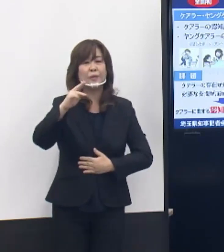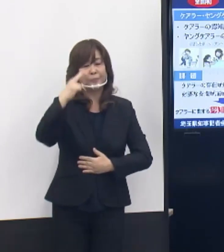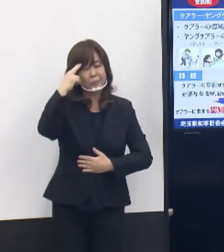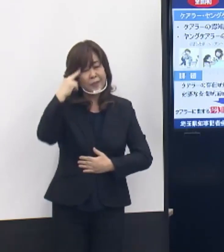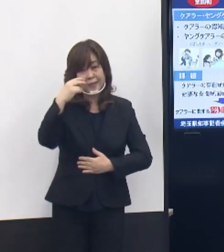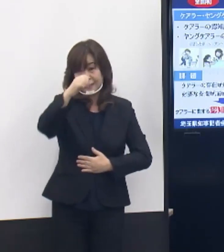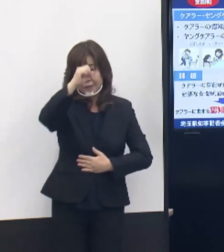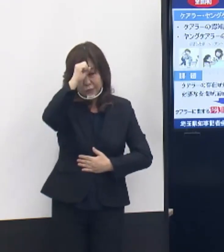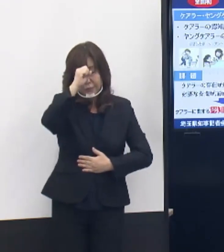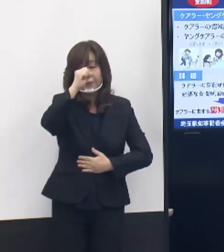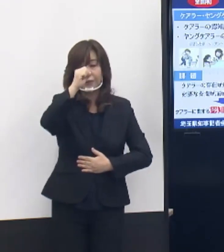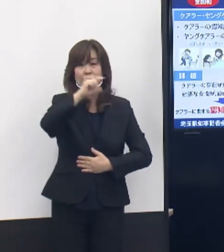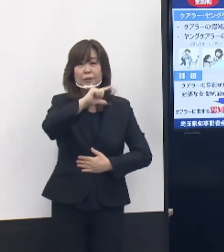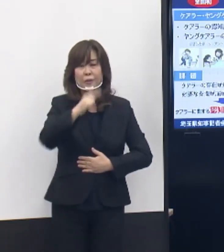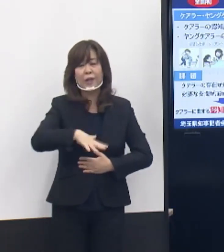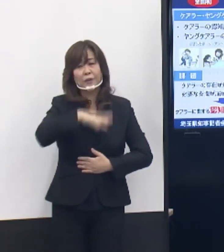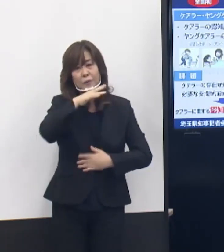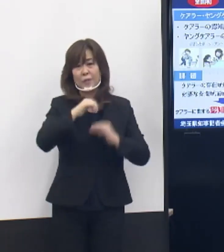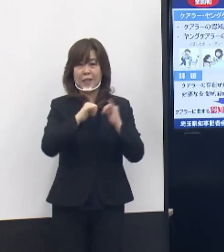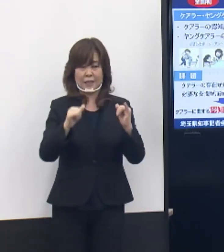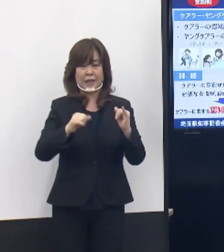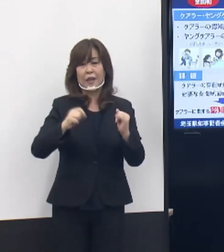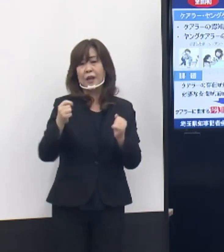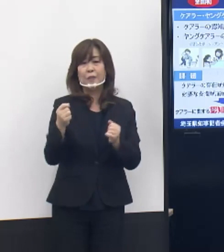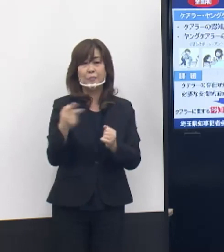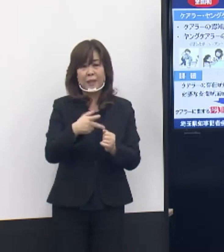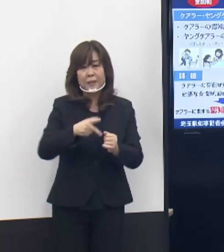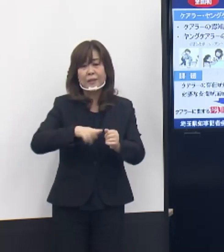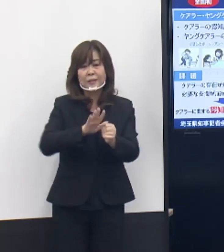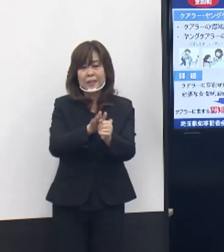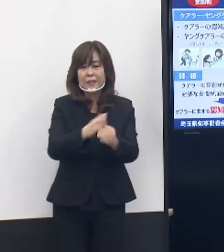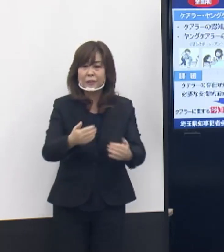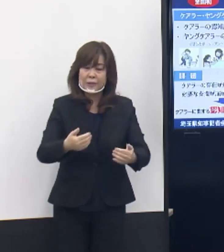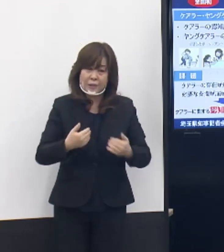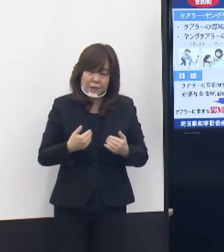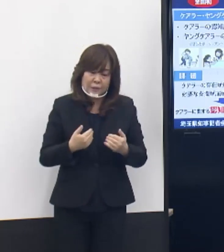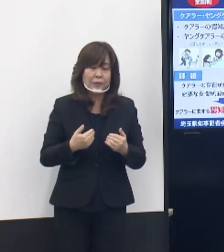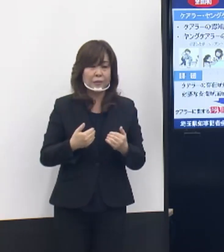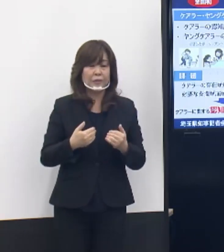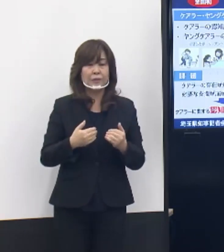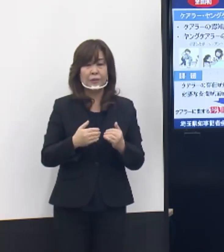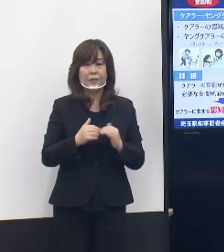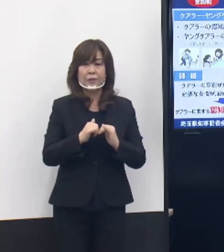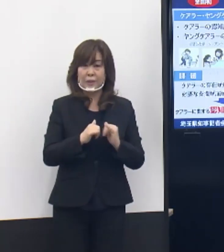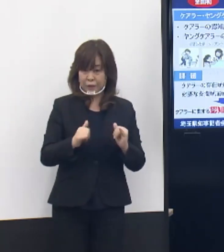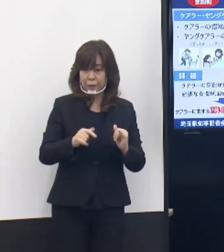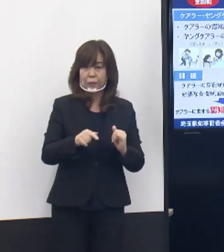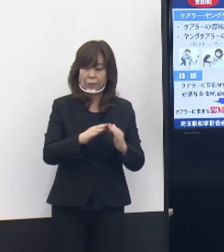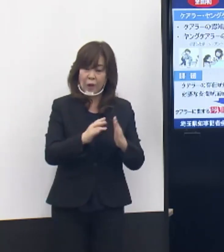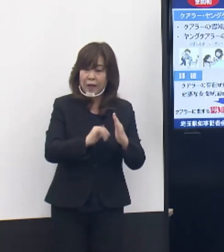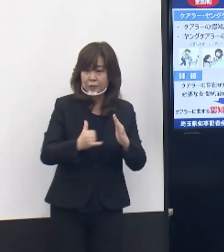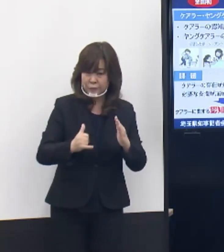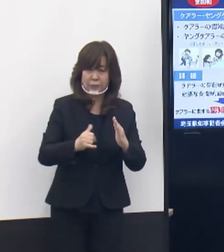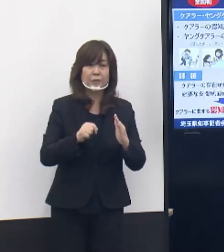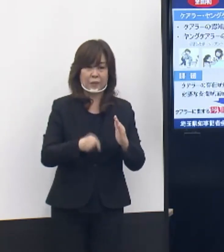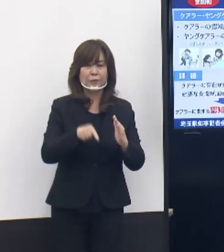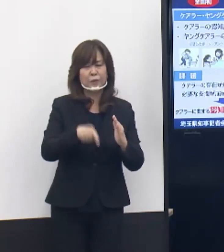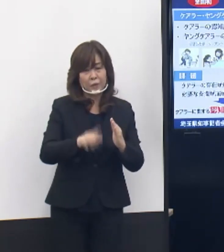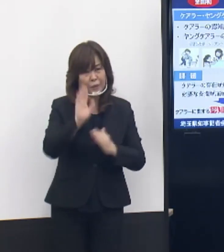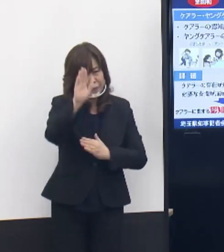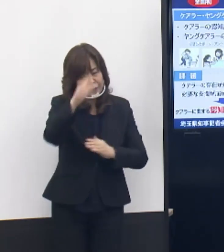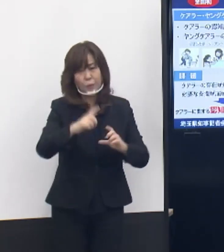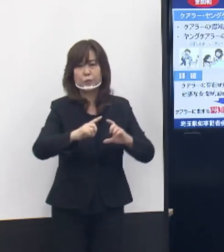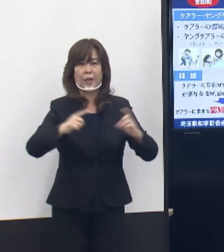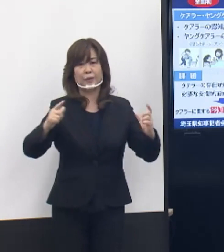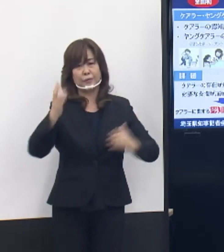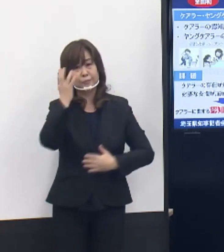ね、高齢者だとか支援を必要とする家族の方々が増えてくるというふうに言われる一方